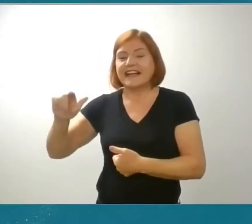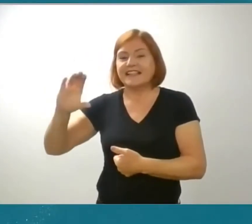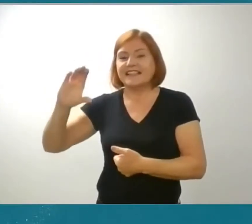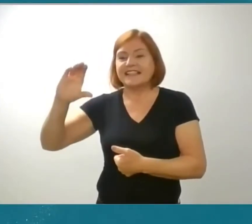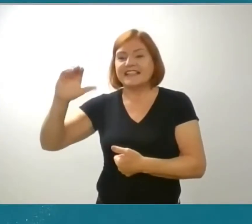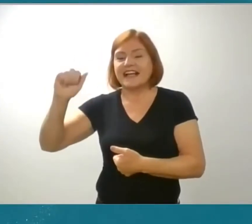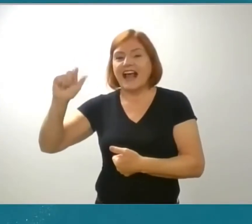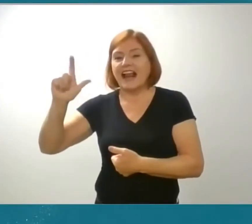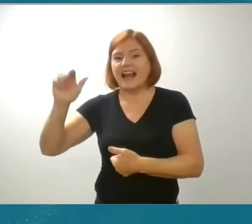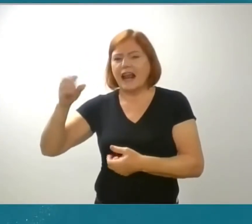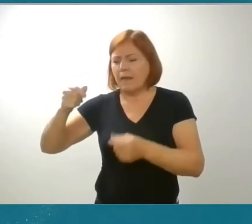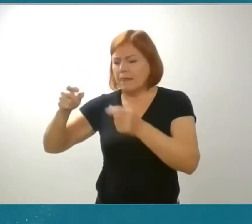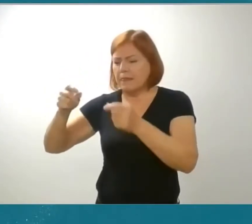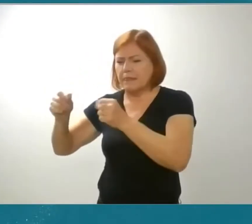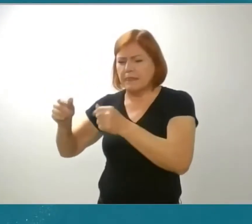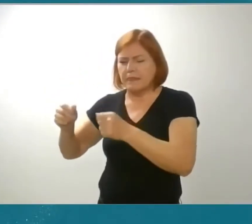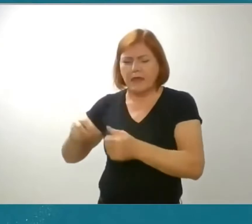Brasil,